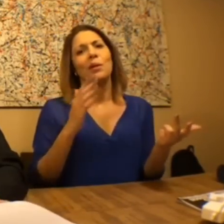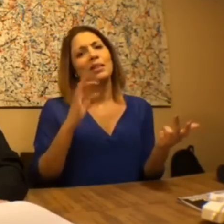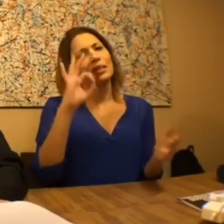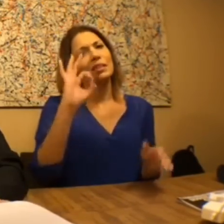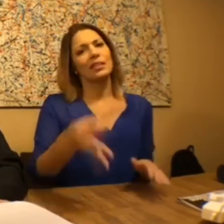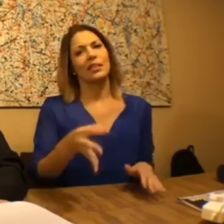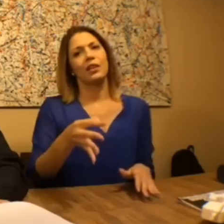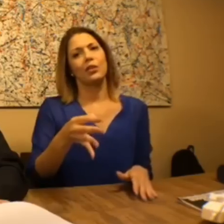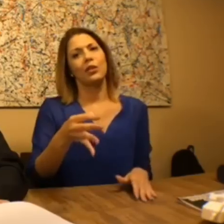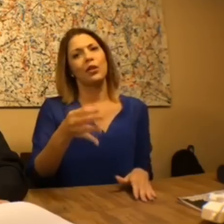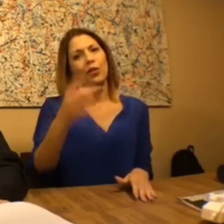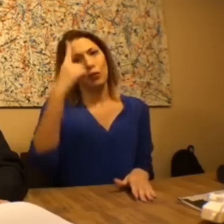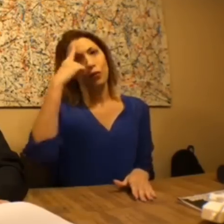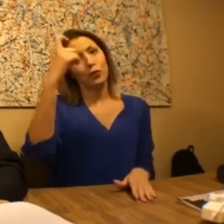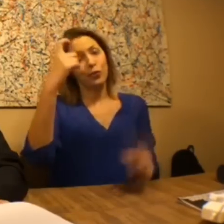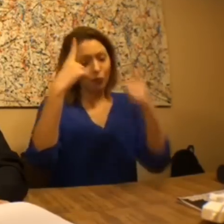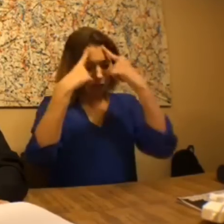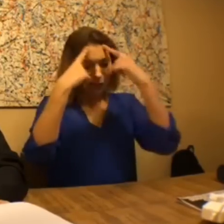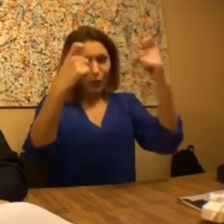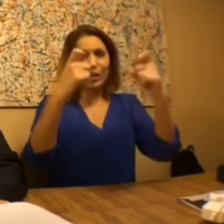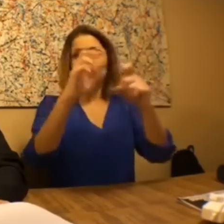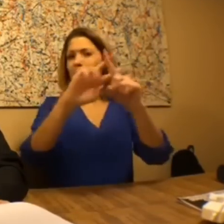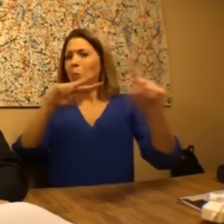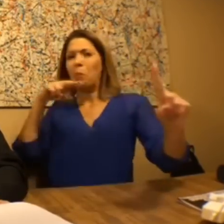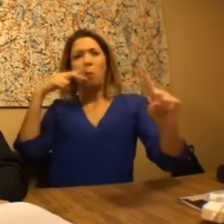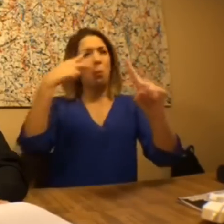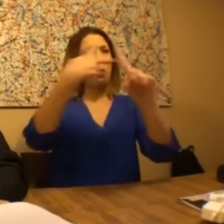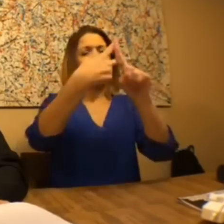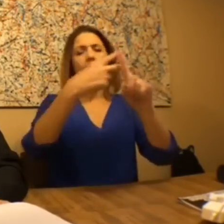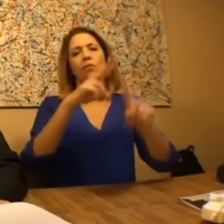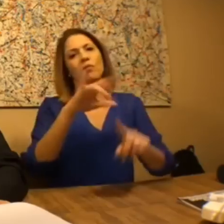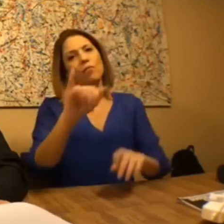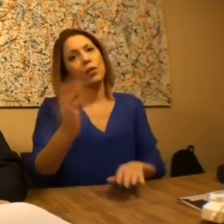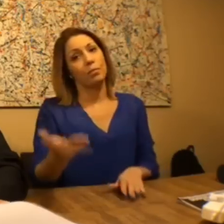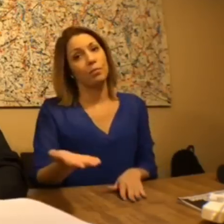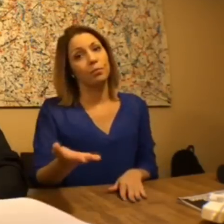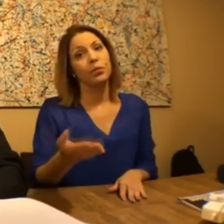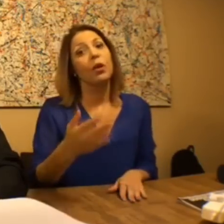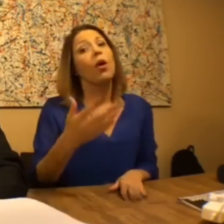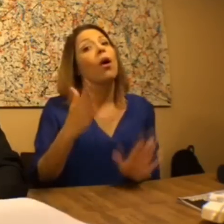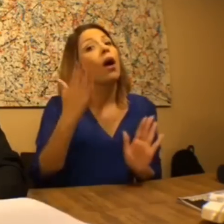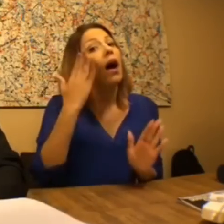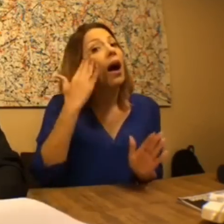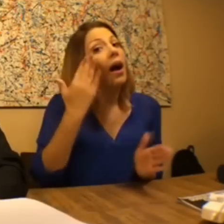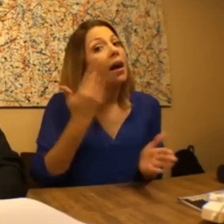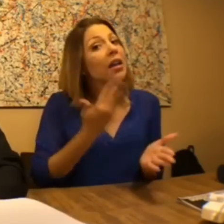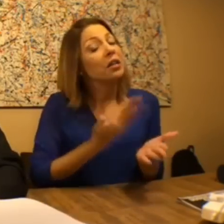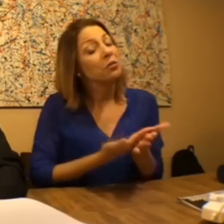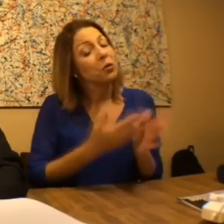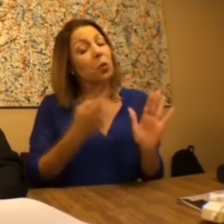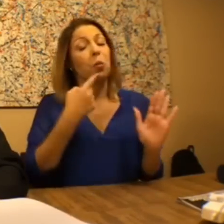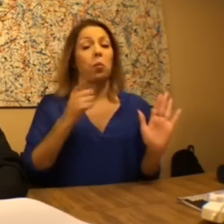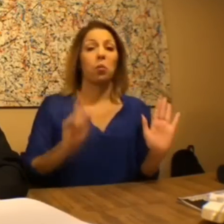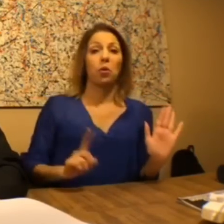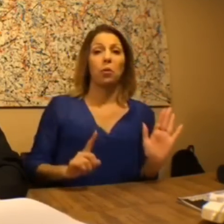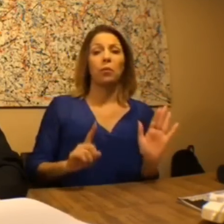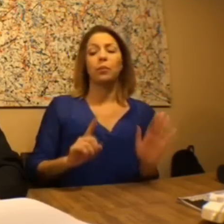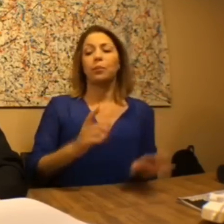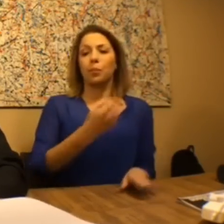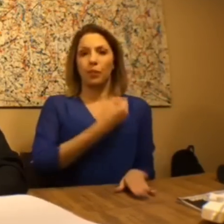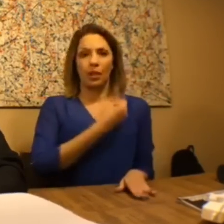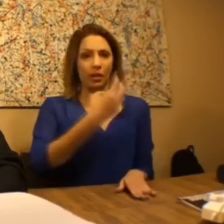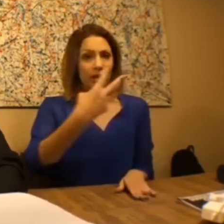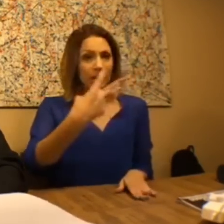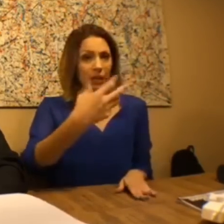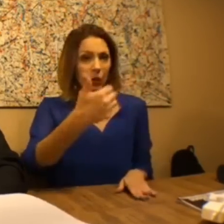vai crescer assustadoramente. E para combater a violência, acredite se quiser, a desmilitarização está na página 31, essa